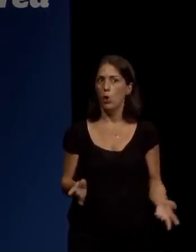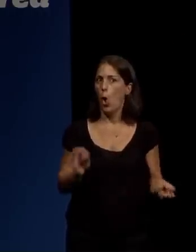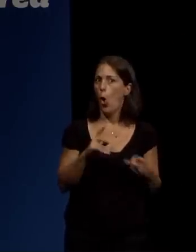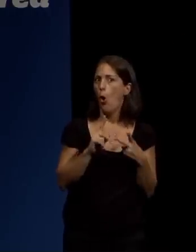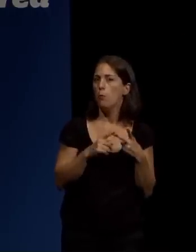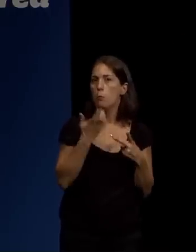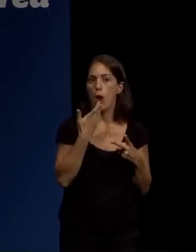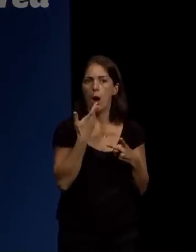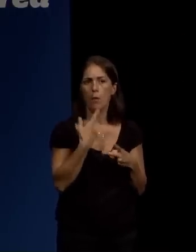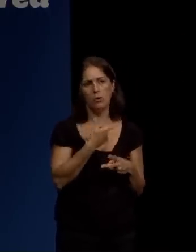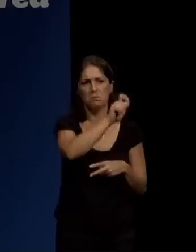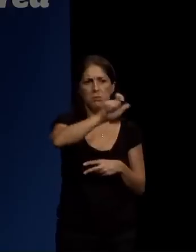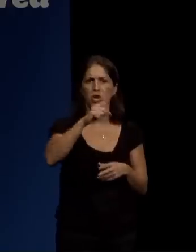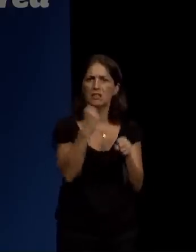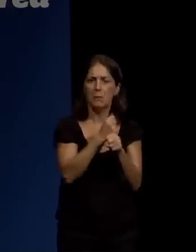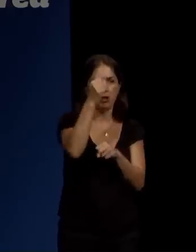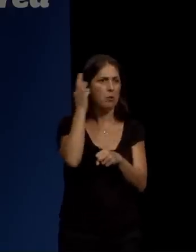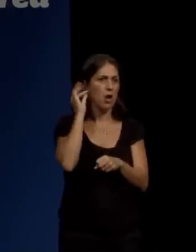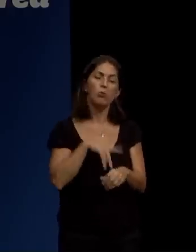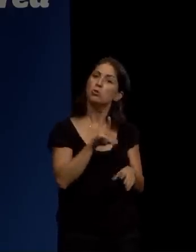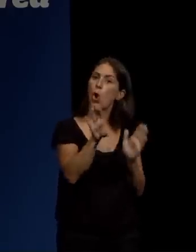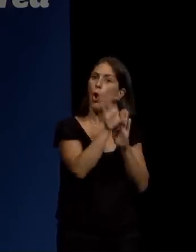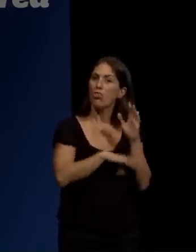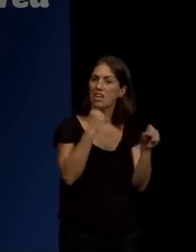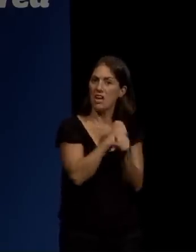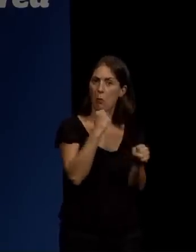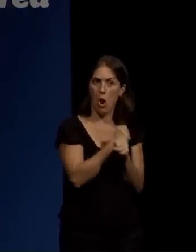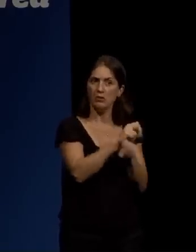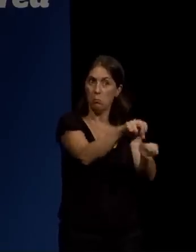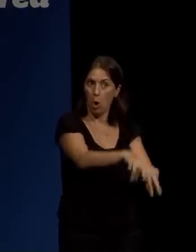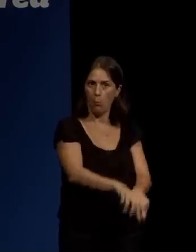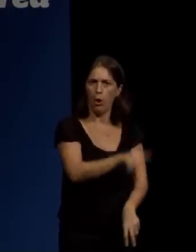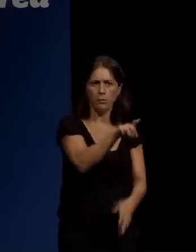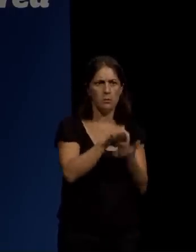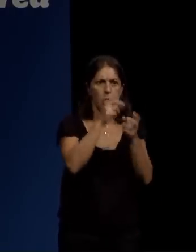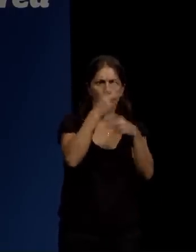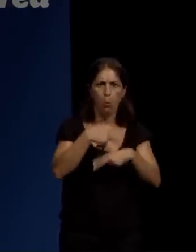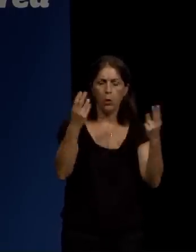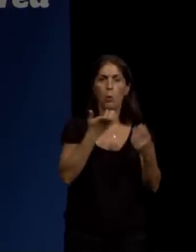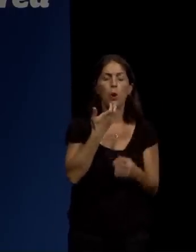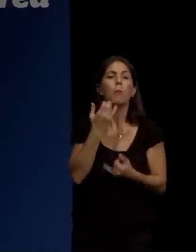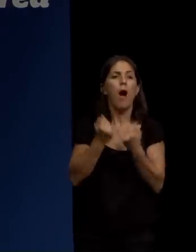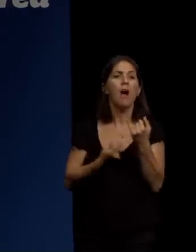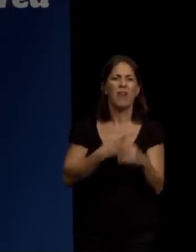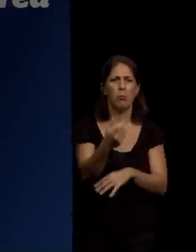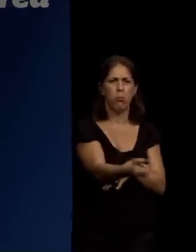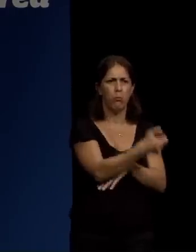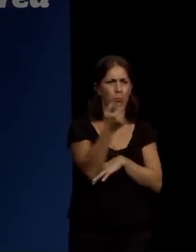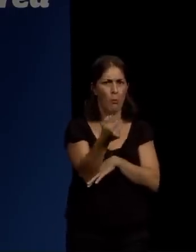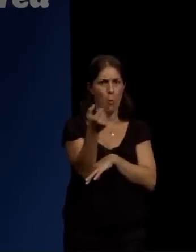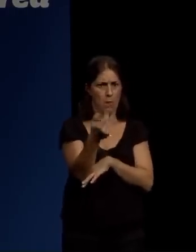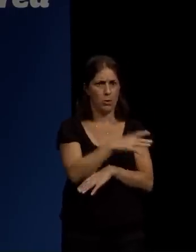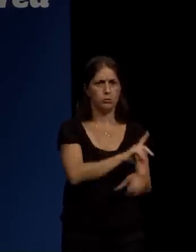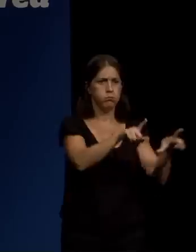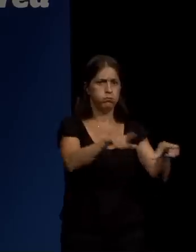ou precarizando as condicións laborais dos traballadores e traballadoras que prestan o servicio público, como é o caso, por exemplo, dos parques de bombeiros privatizados,